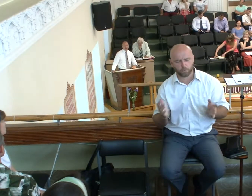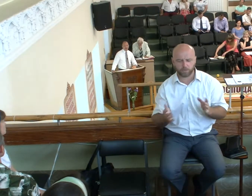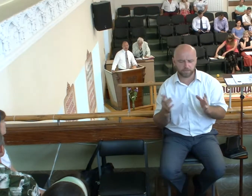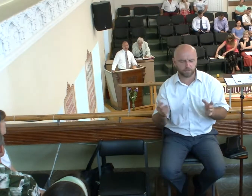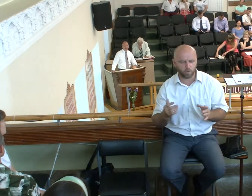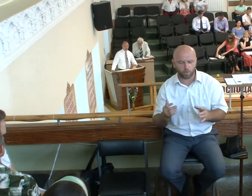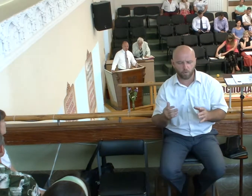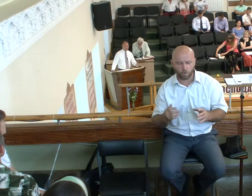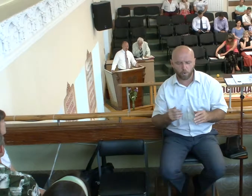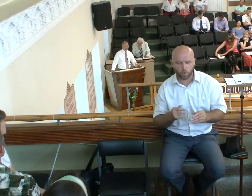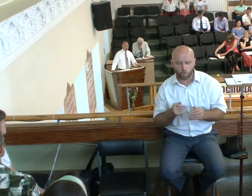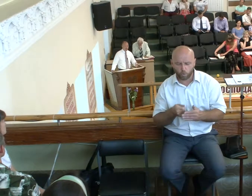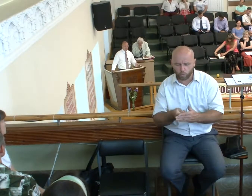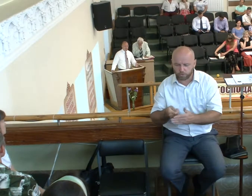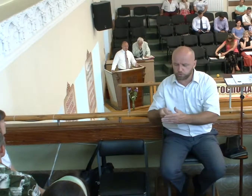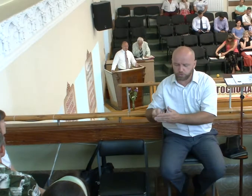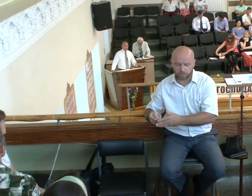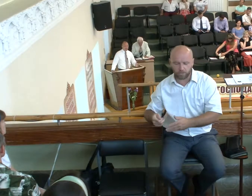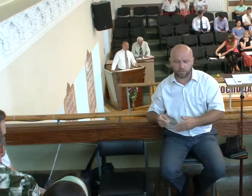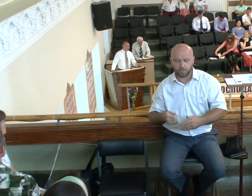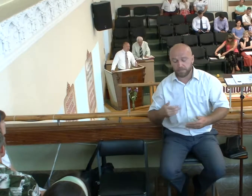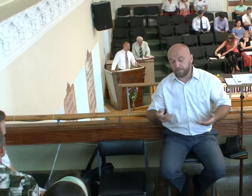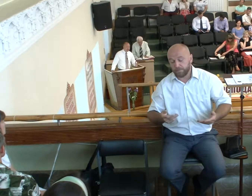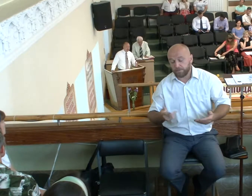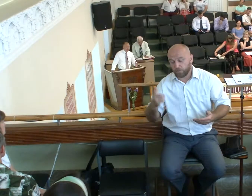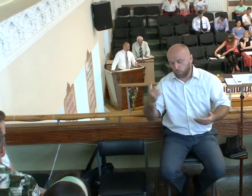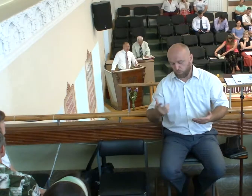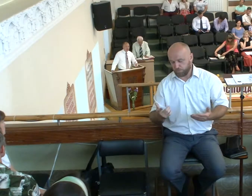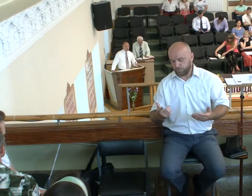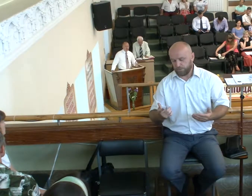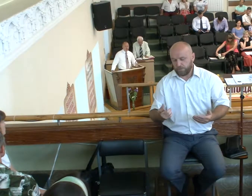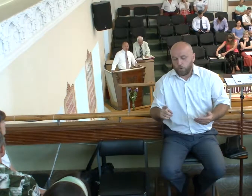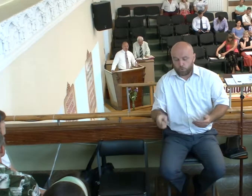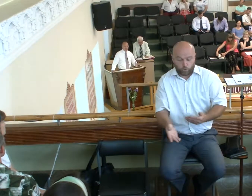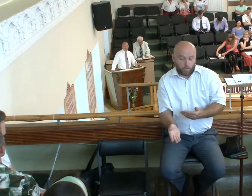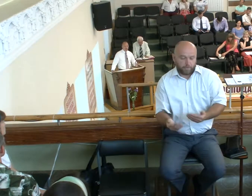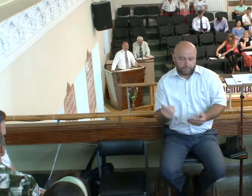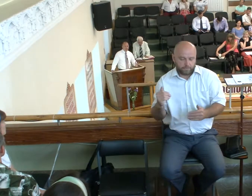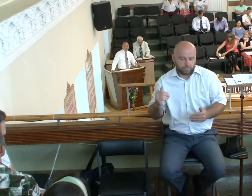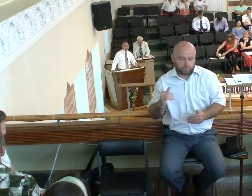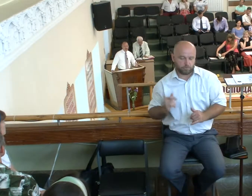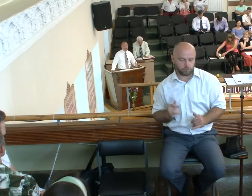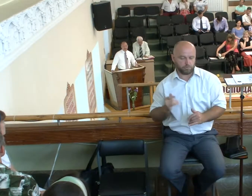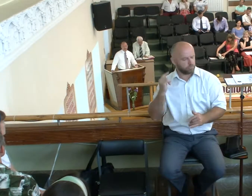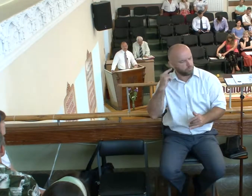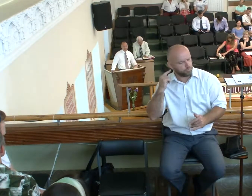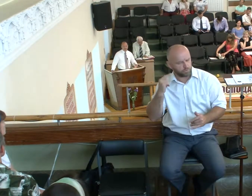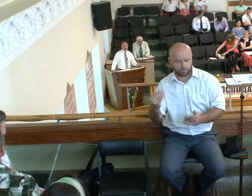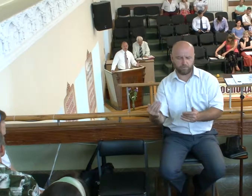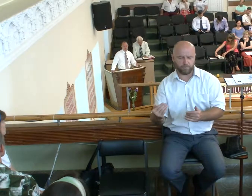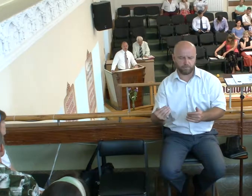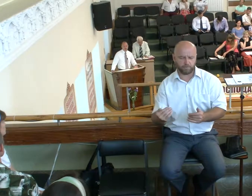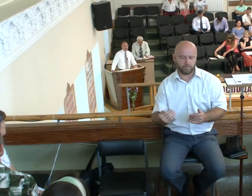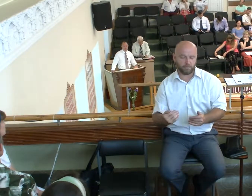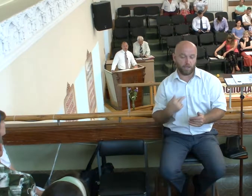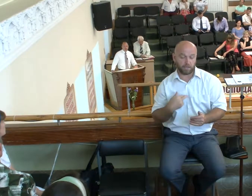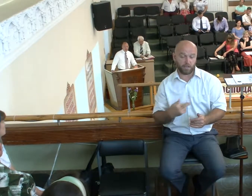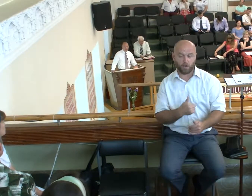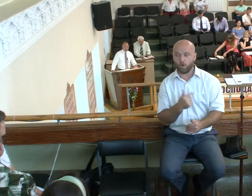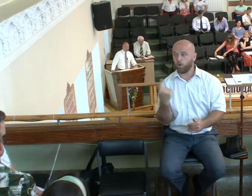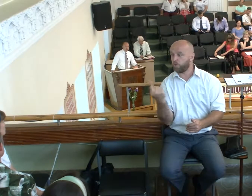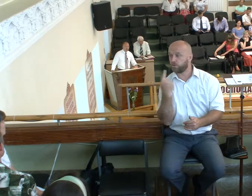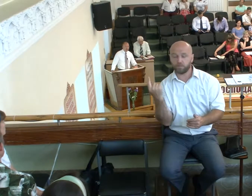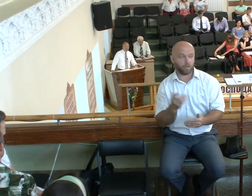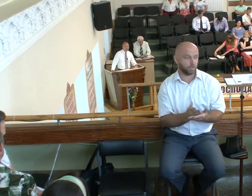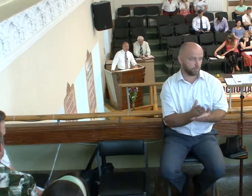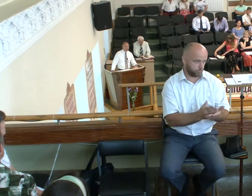угощении и, подойдя, сказала: «Господи, или тебе нужды нет, что сестра моя меня оставила служить одну? Скажи